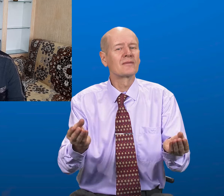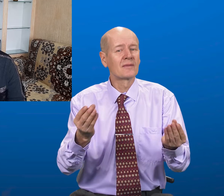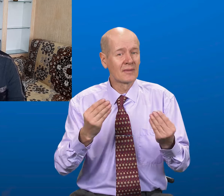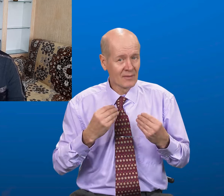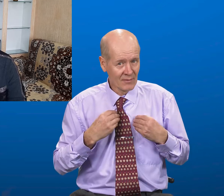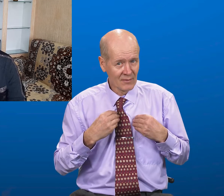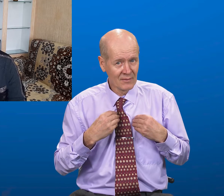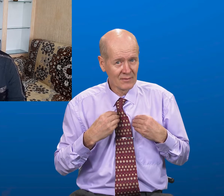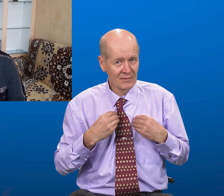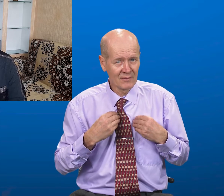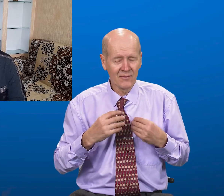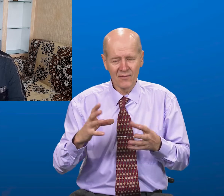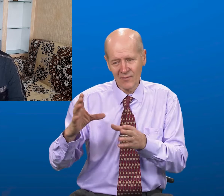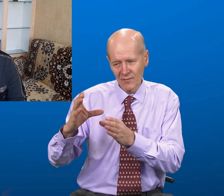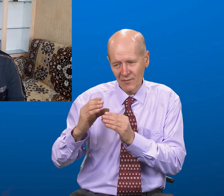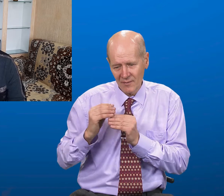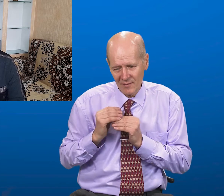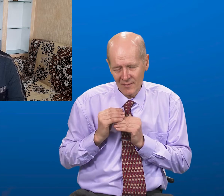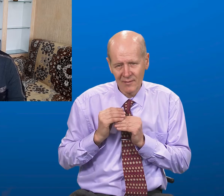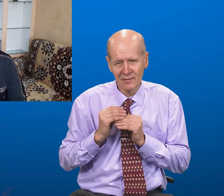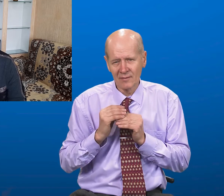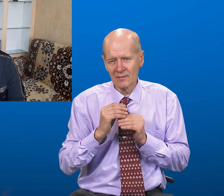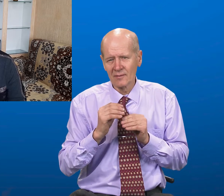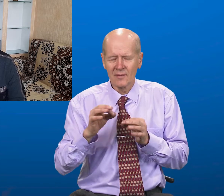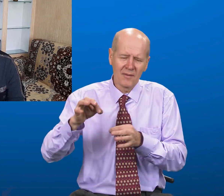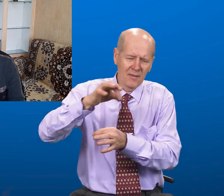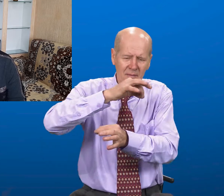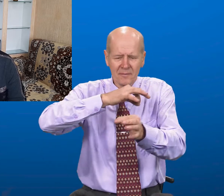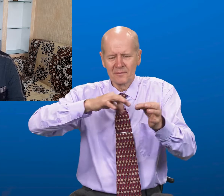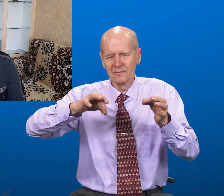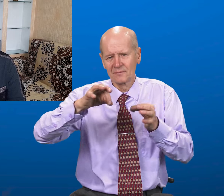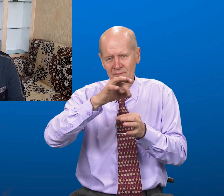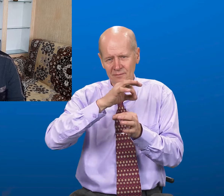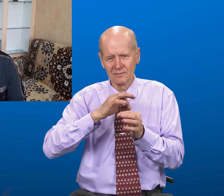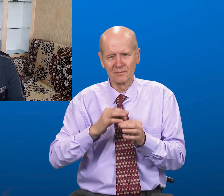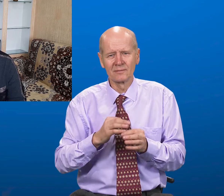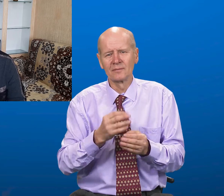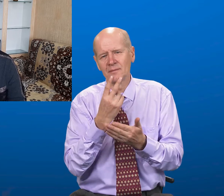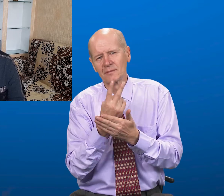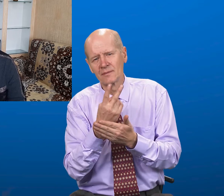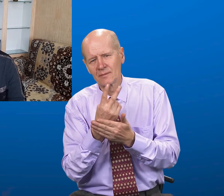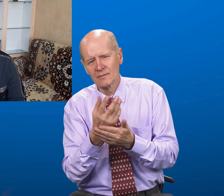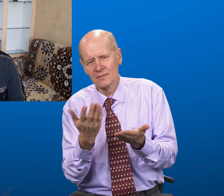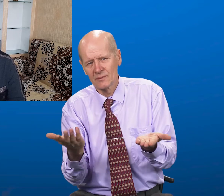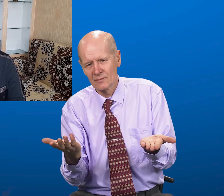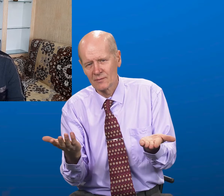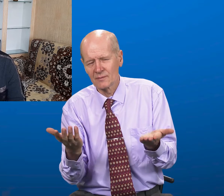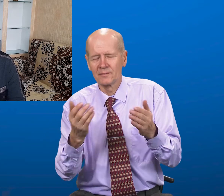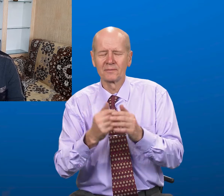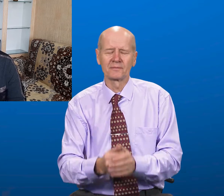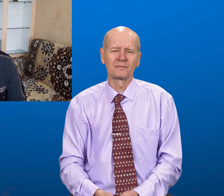главу, и давайте теперь совместно обратим внимание на некоторые моменты, еще раз их обсудим и подведем